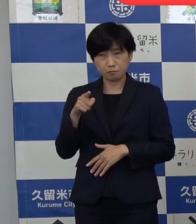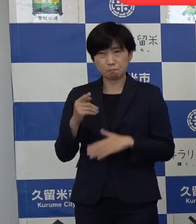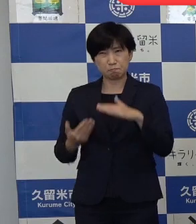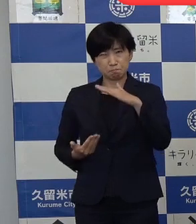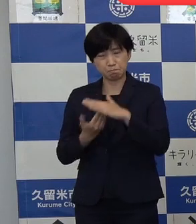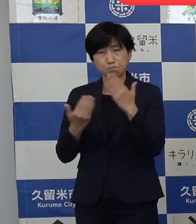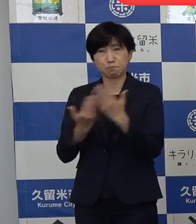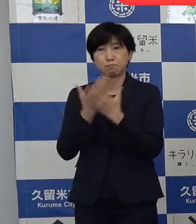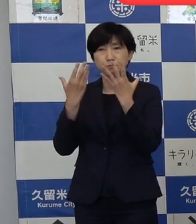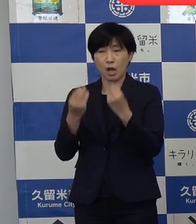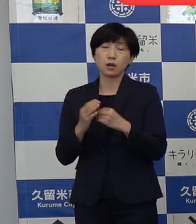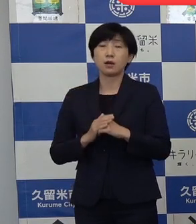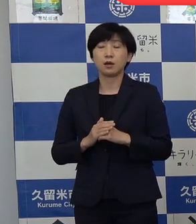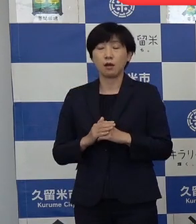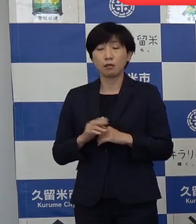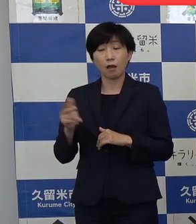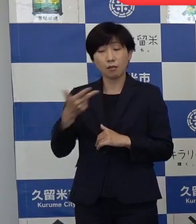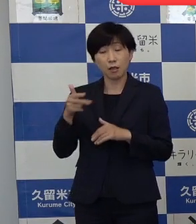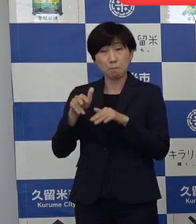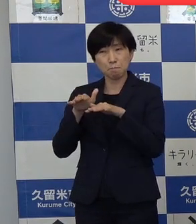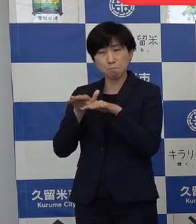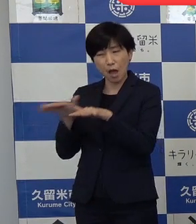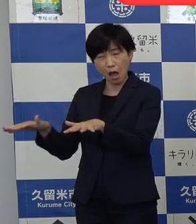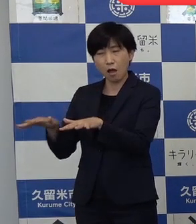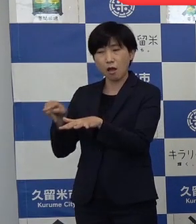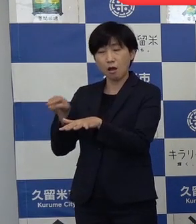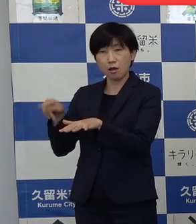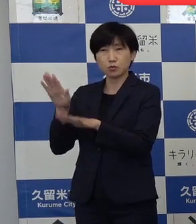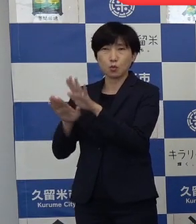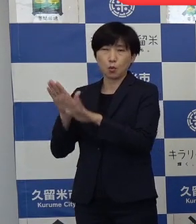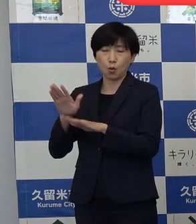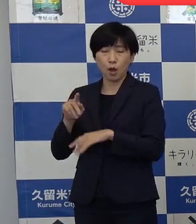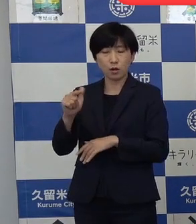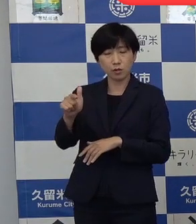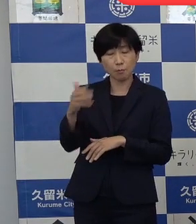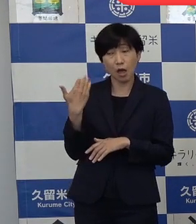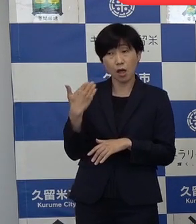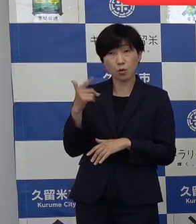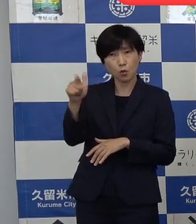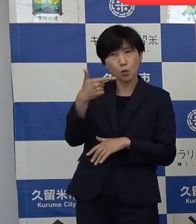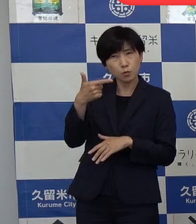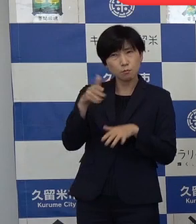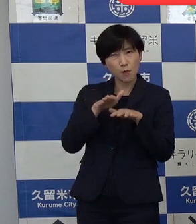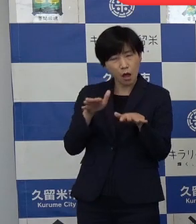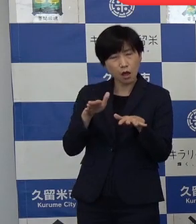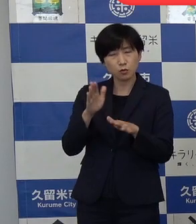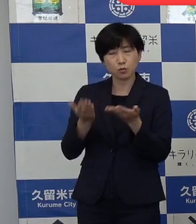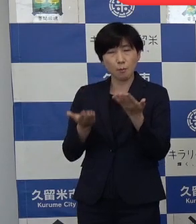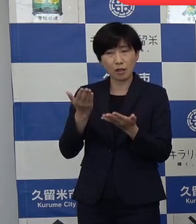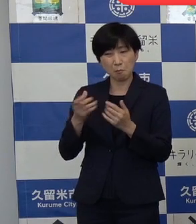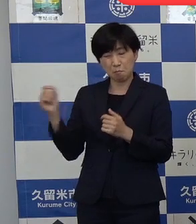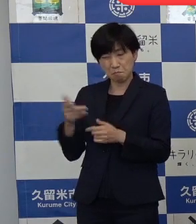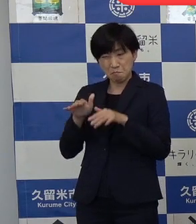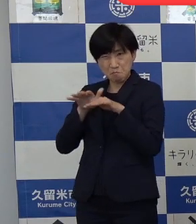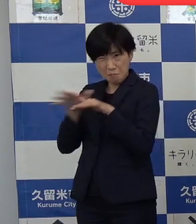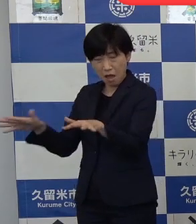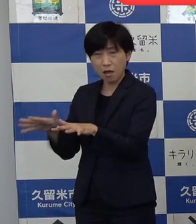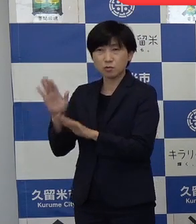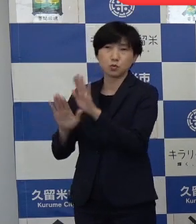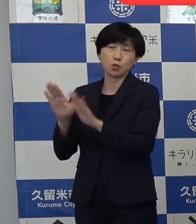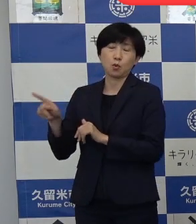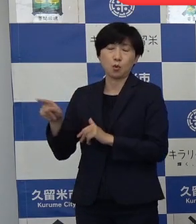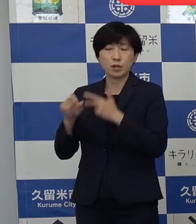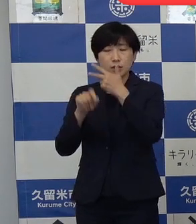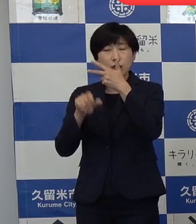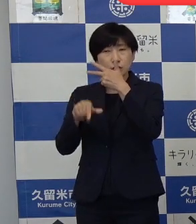しています。第7波による感染拡大は第6波と比べてもスピードが速くて7月